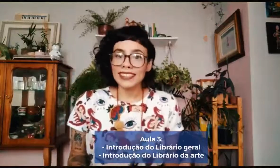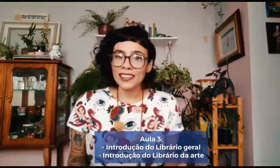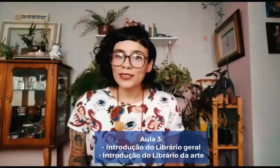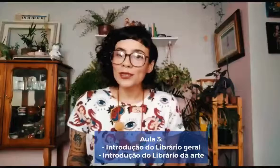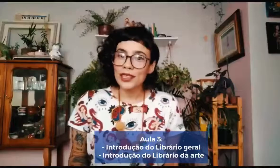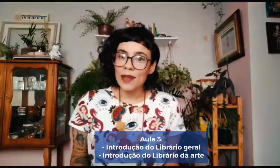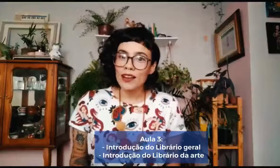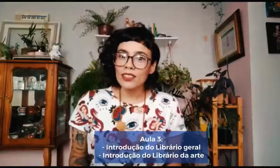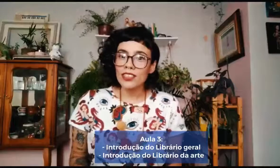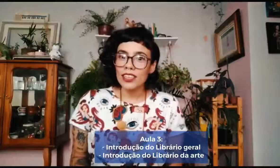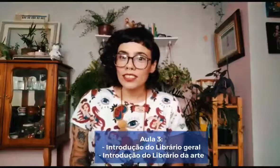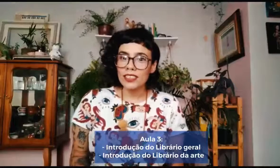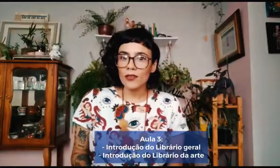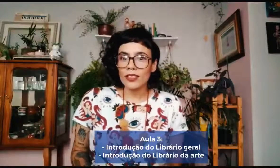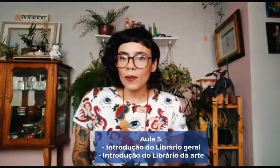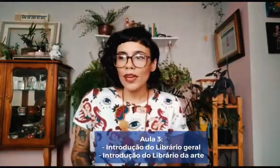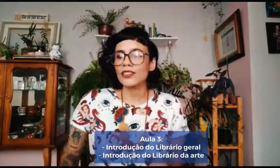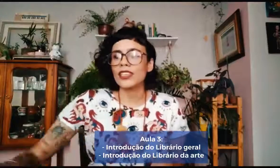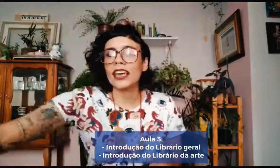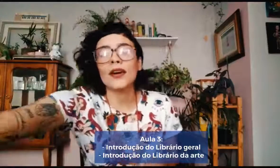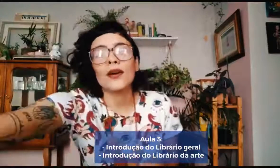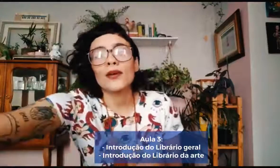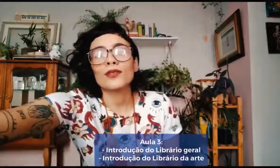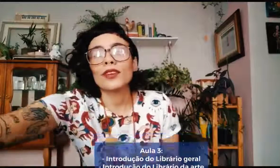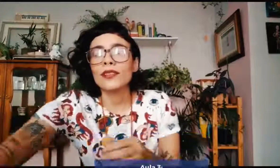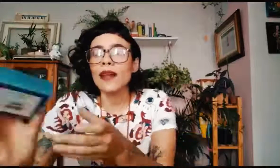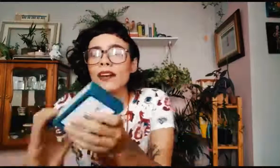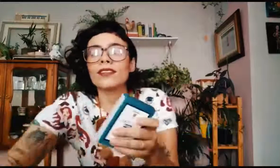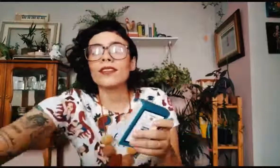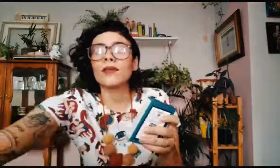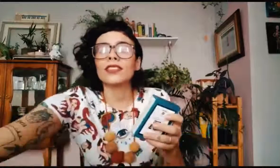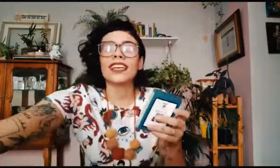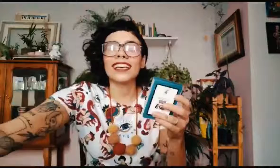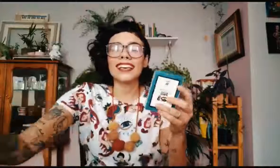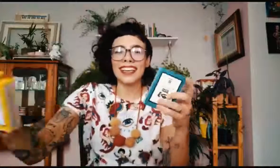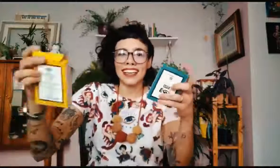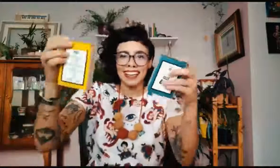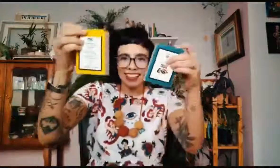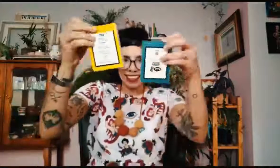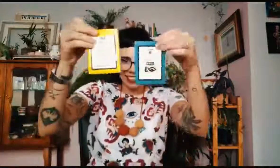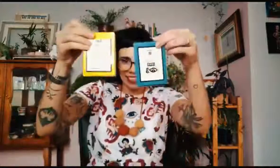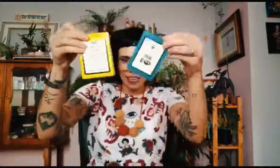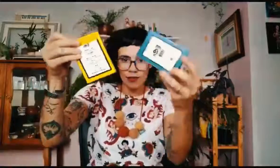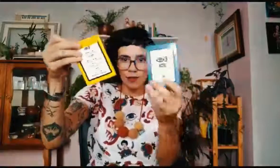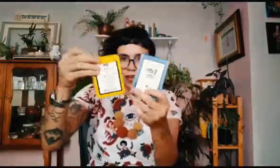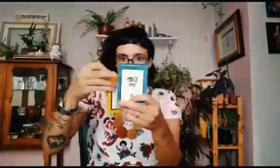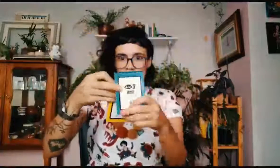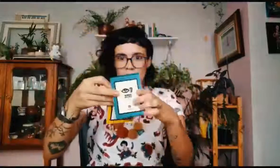apresentação dos librários que já existem oficialmente, que é os dois librários que eu mostrei, que é o librário geral,